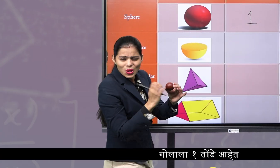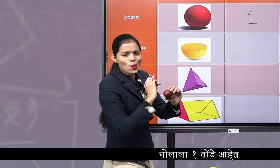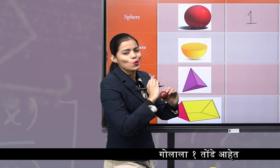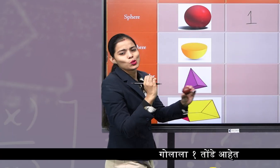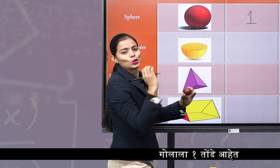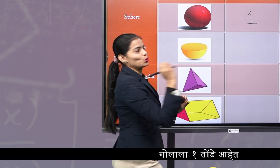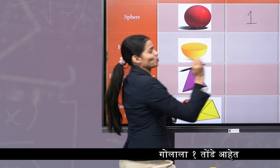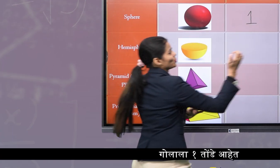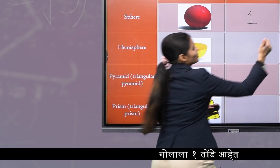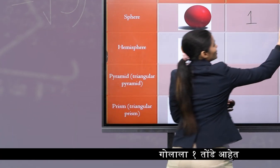गोलाला 1 तोंडे आहेत.